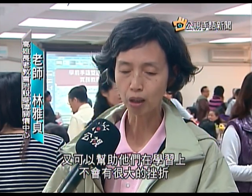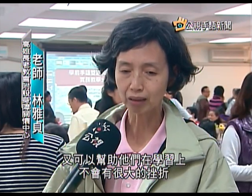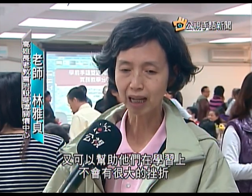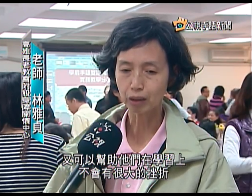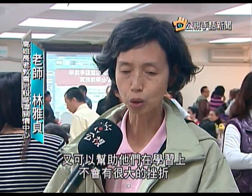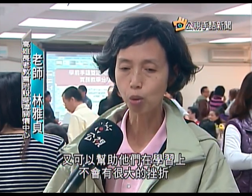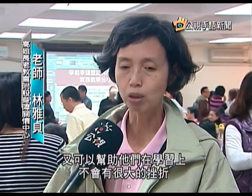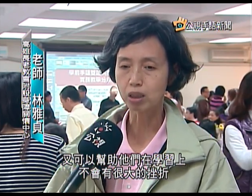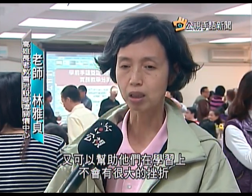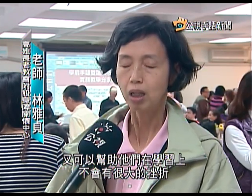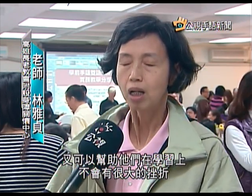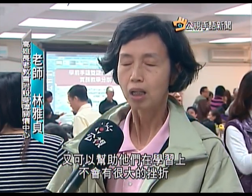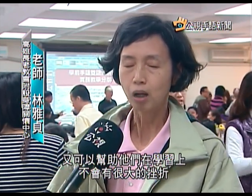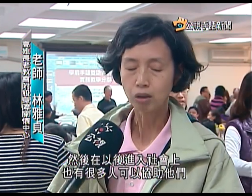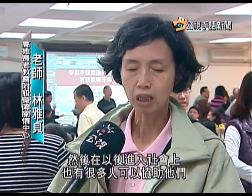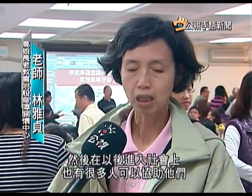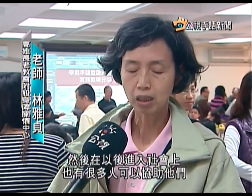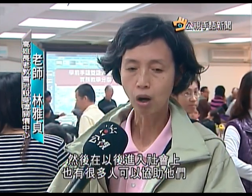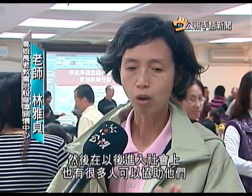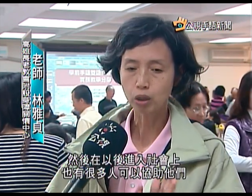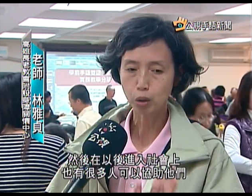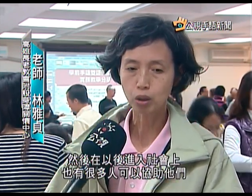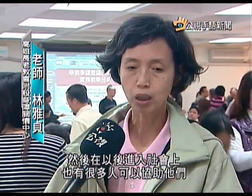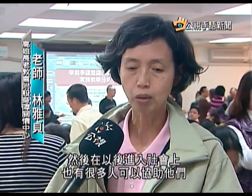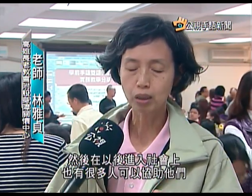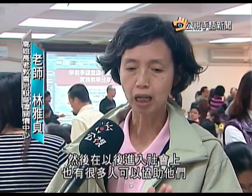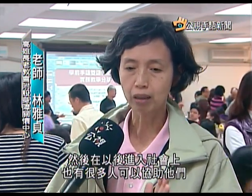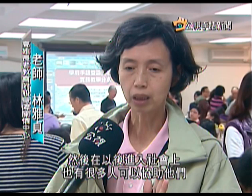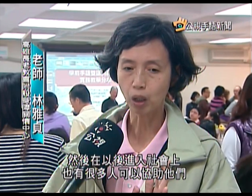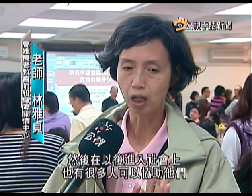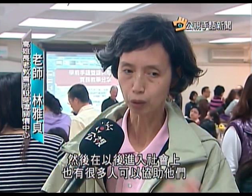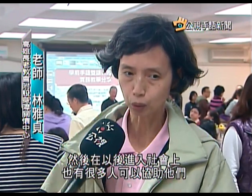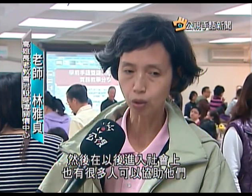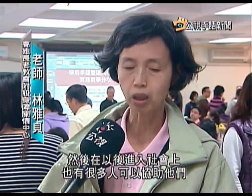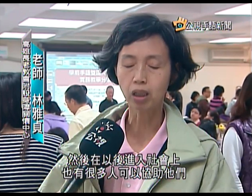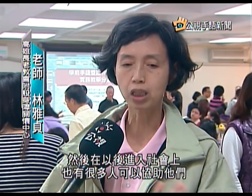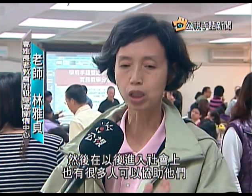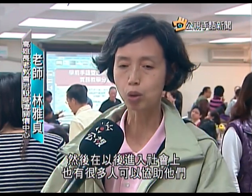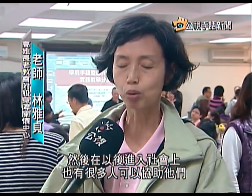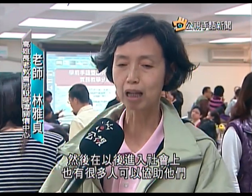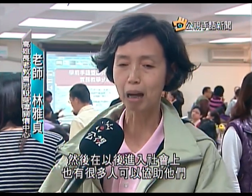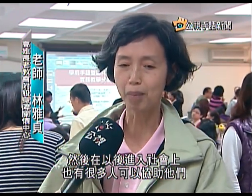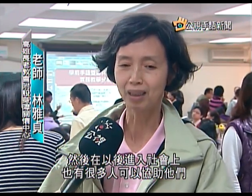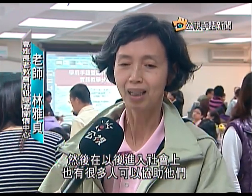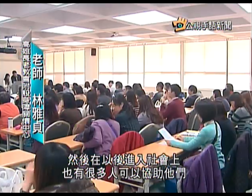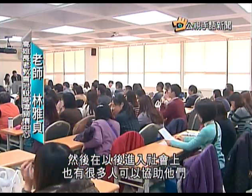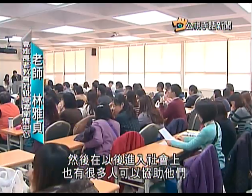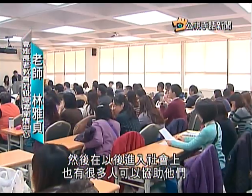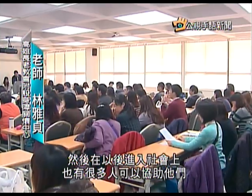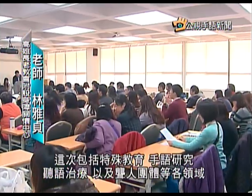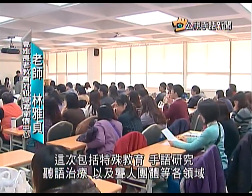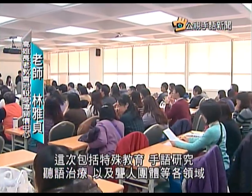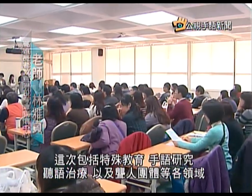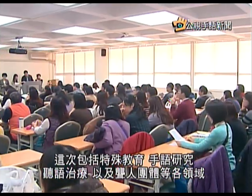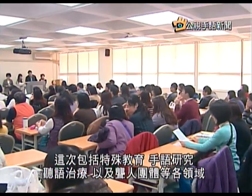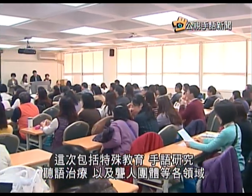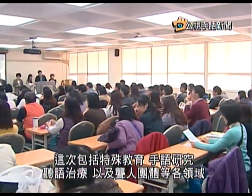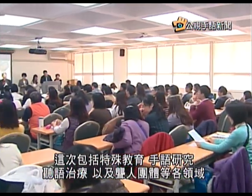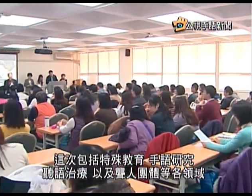大的挫折，然后在以后进入社会上也有很多人可以协助他们。 这次包括特殊教育、手语